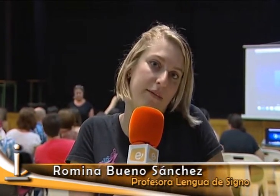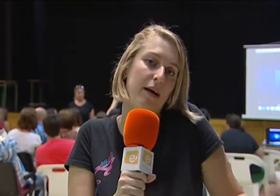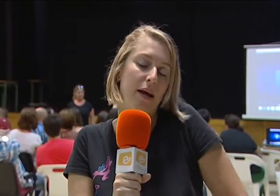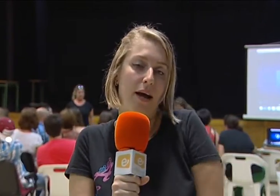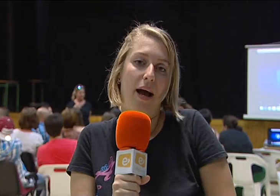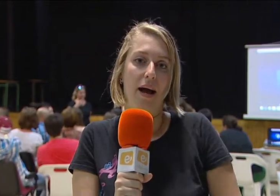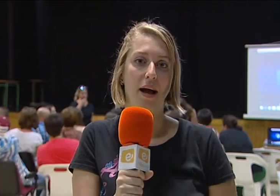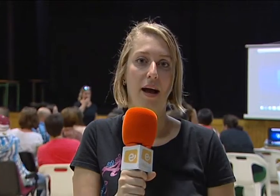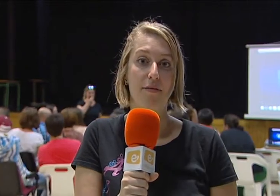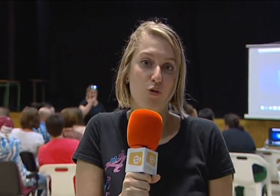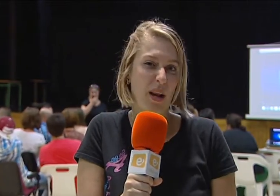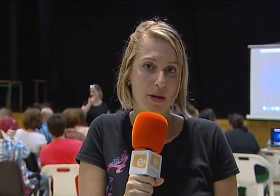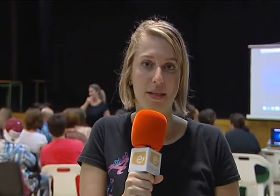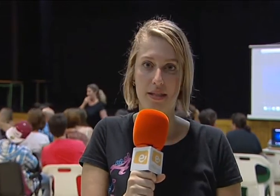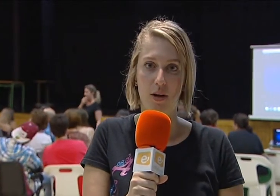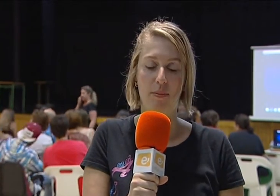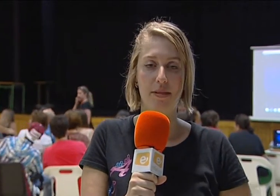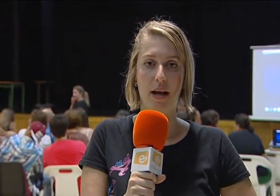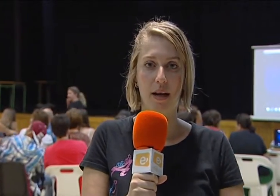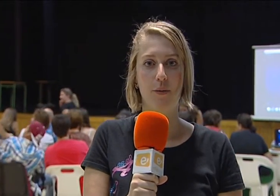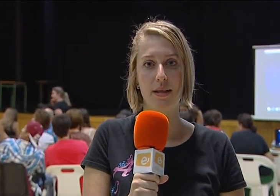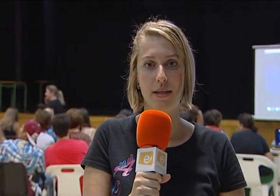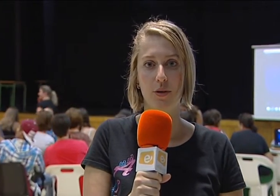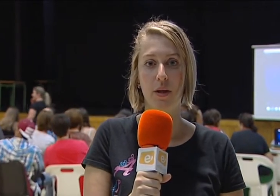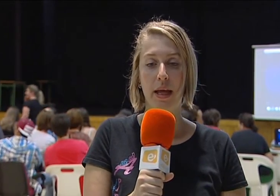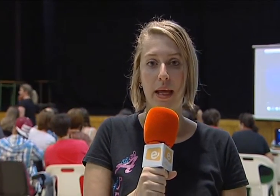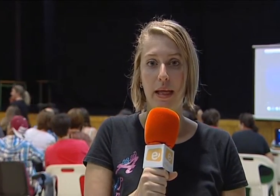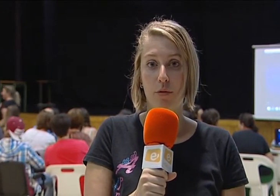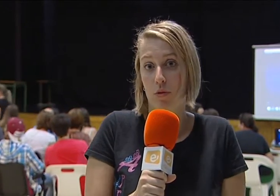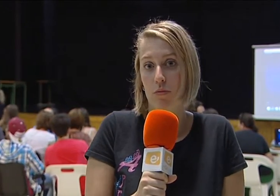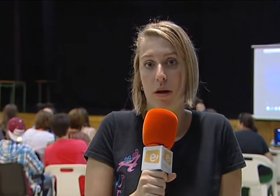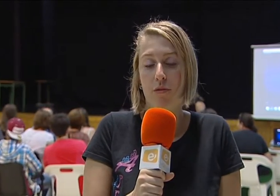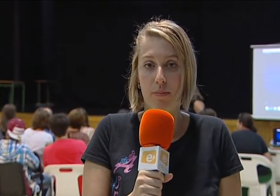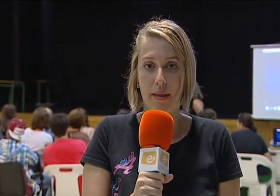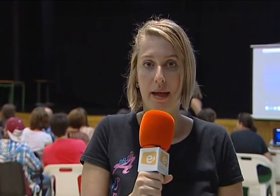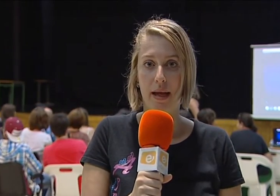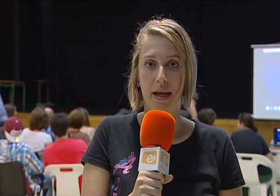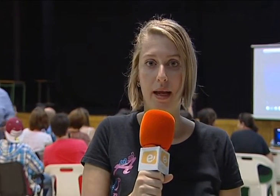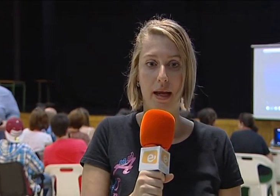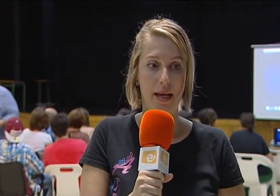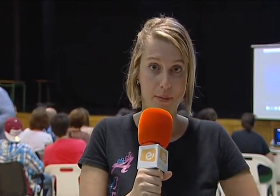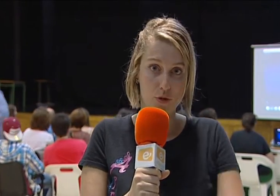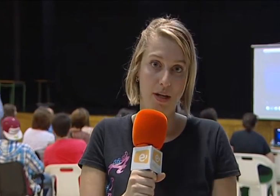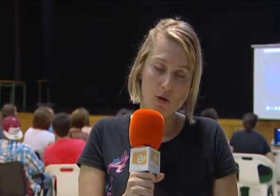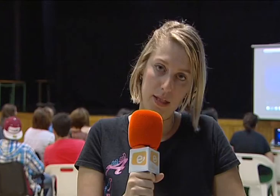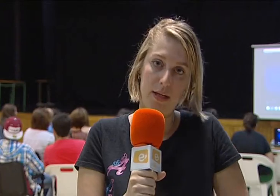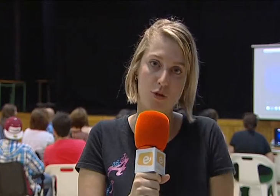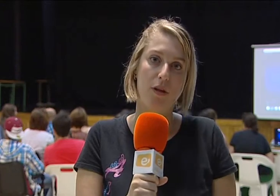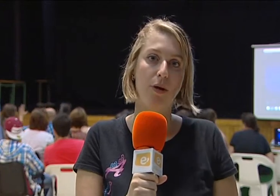auditivas a visuales, por así decirlo, a pasarlas a lengua de signos. Y bueno, es una forma de que las personas oyentes y sordas puedan